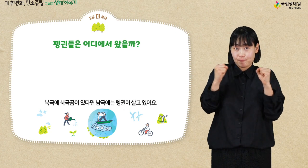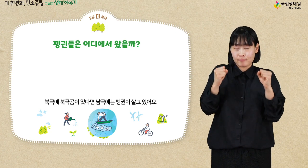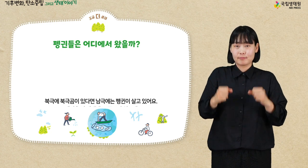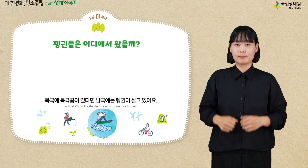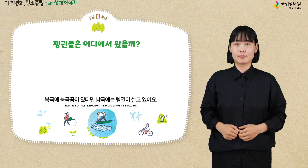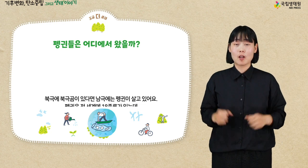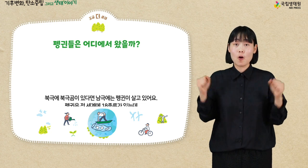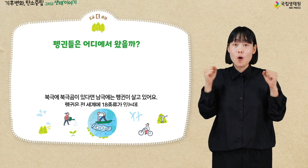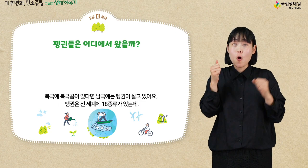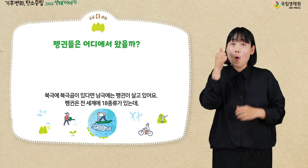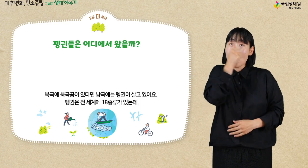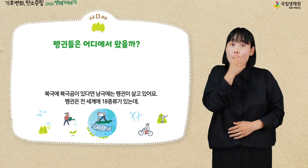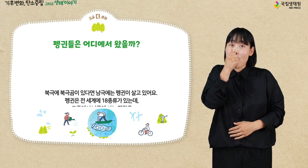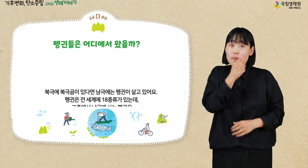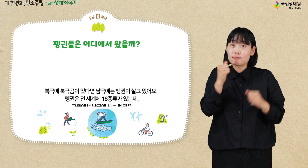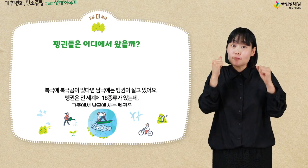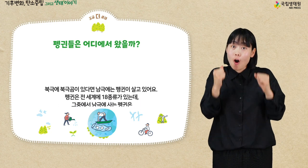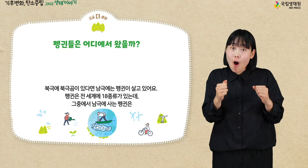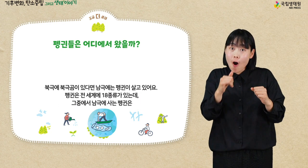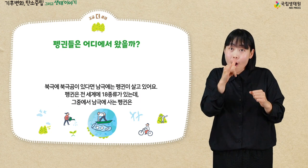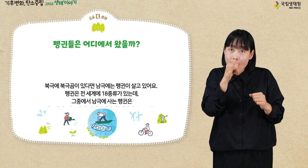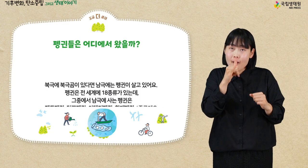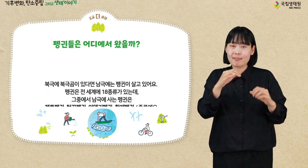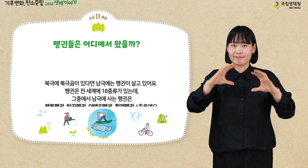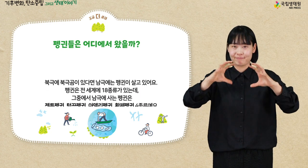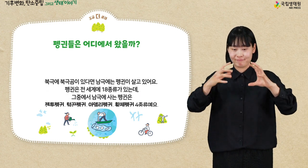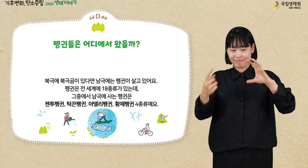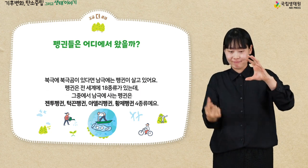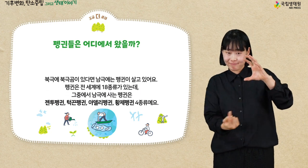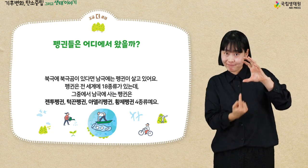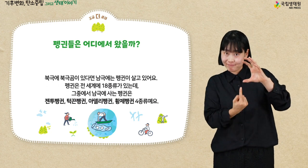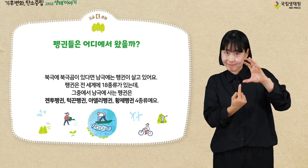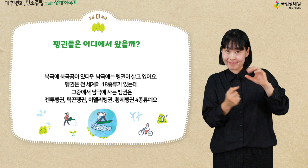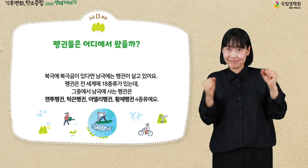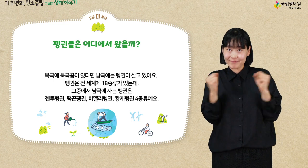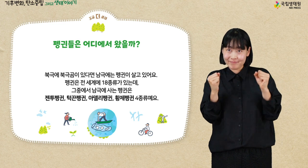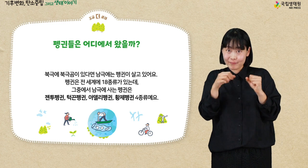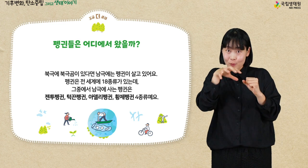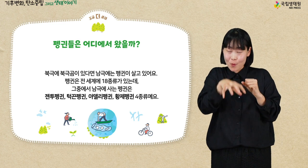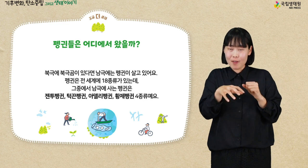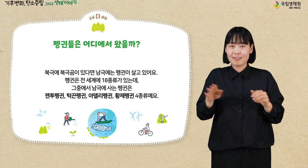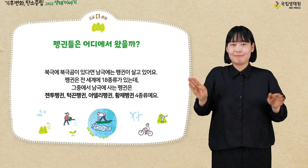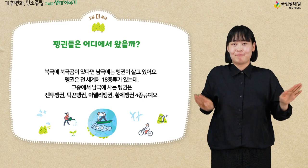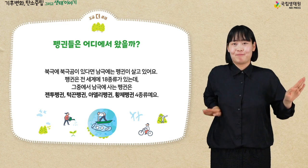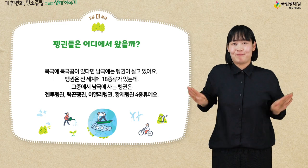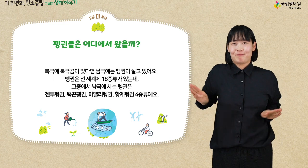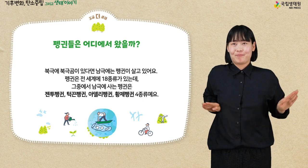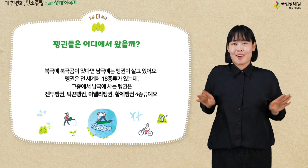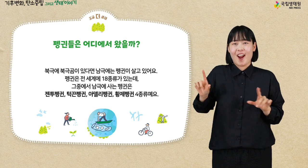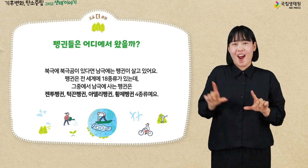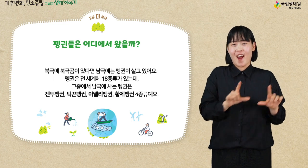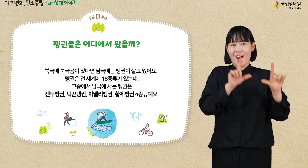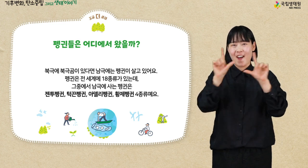북극에 북극곰이 있다면 남극에는 펭귄이 살고 있어요.